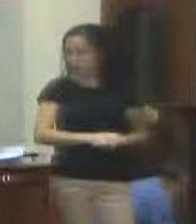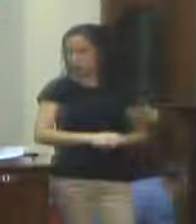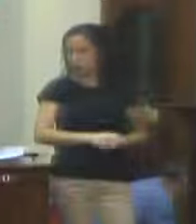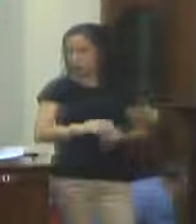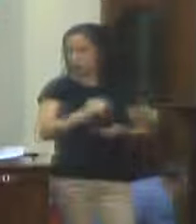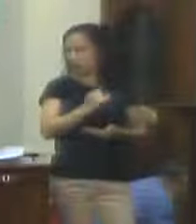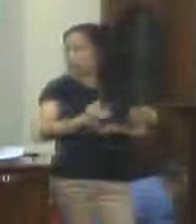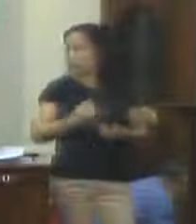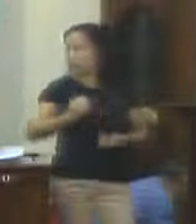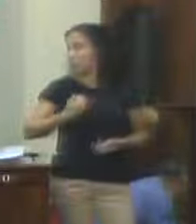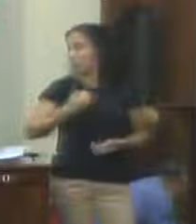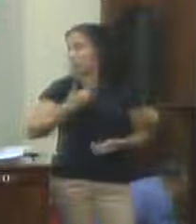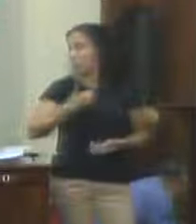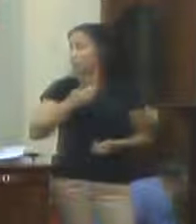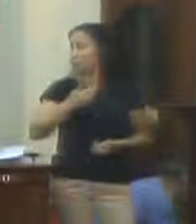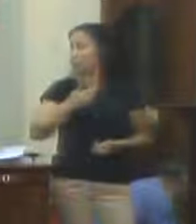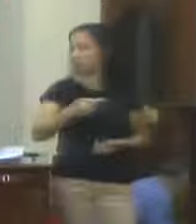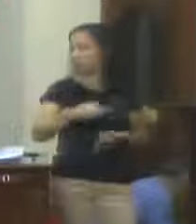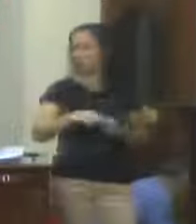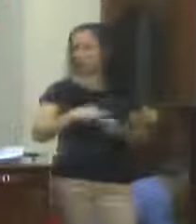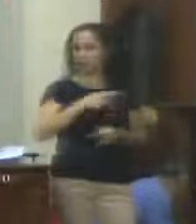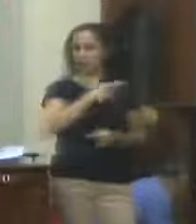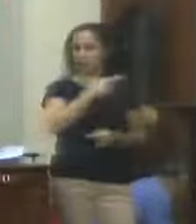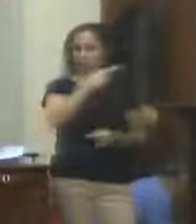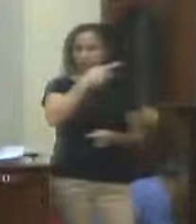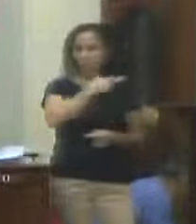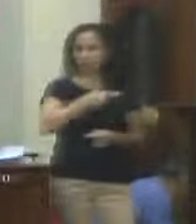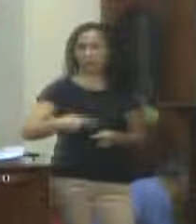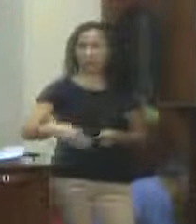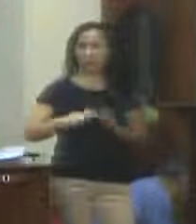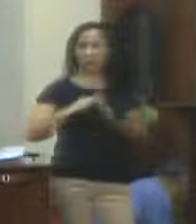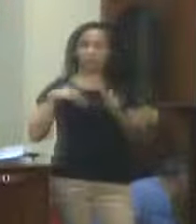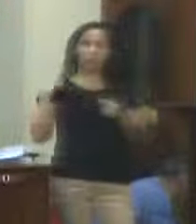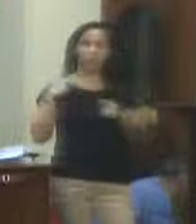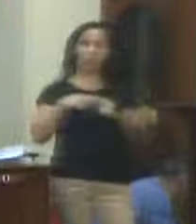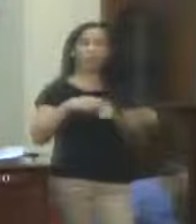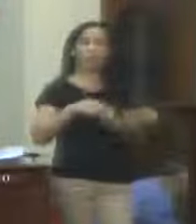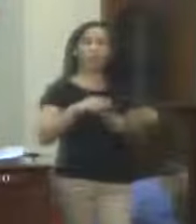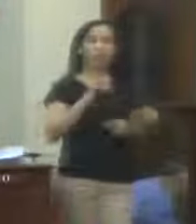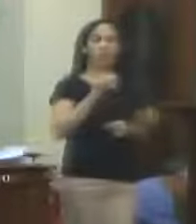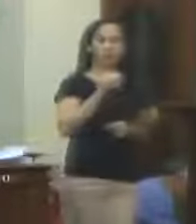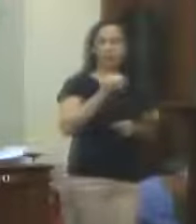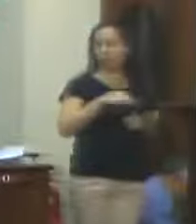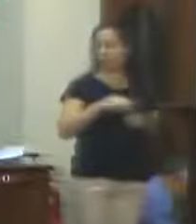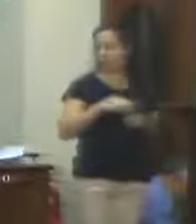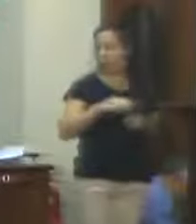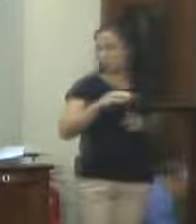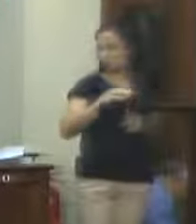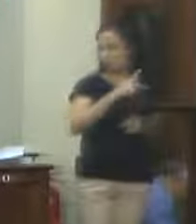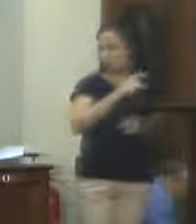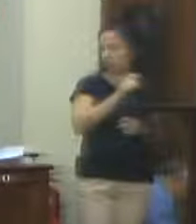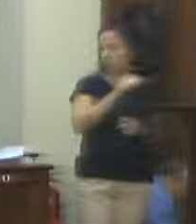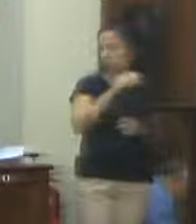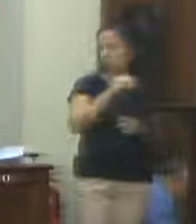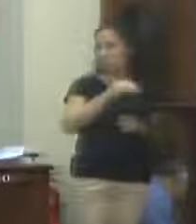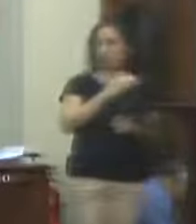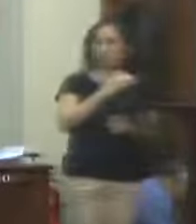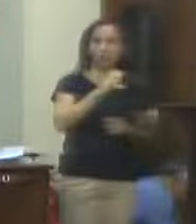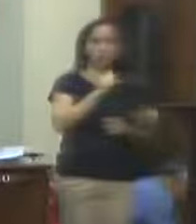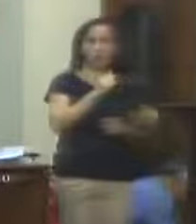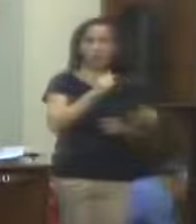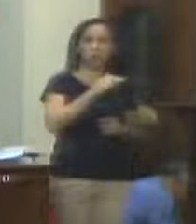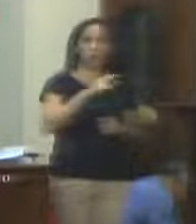Indicação número 107, ao excelentíssimo senhor presidente da Câmara, Fábio Antônio, vereador Paulo Celso Alves Pena, ínfra subscrito e uso de